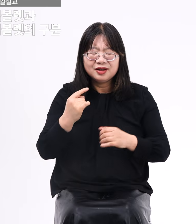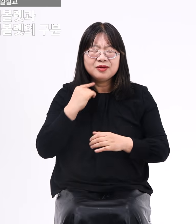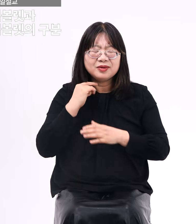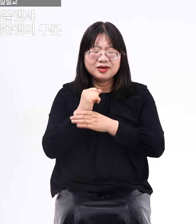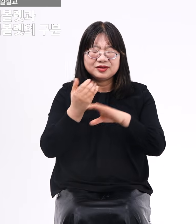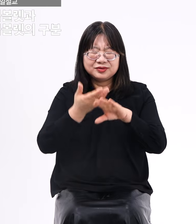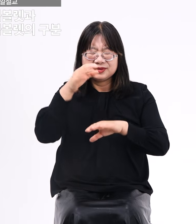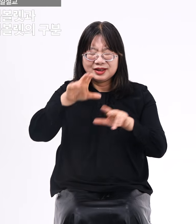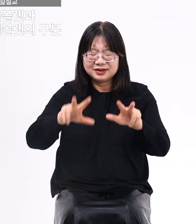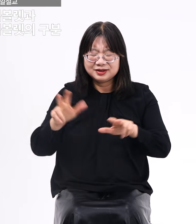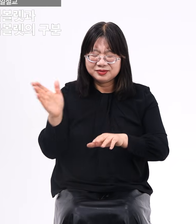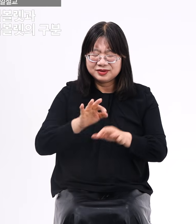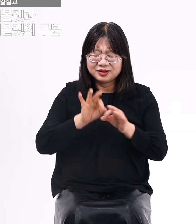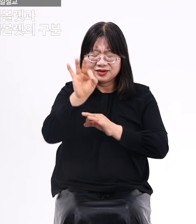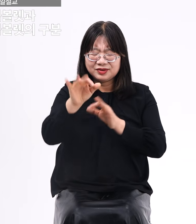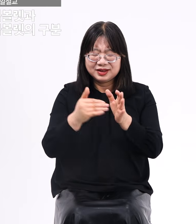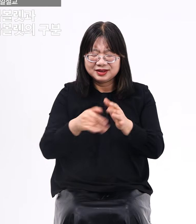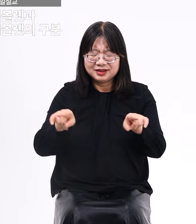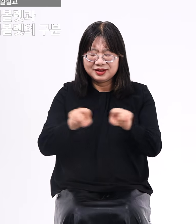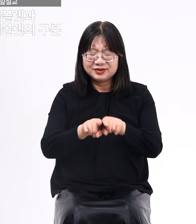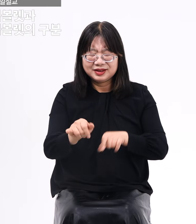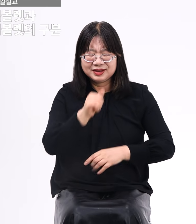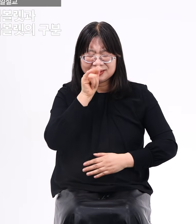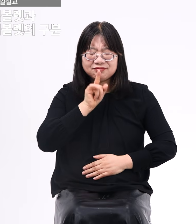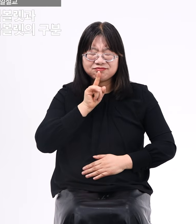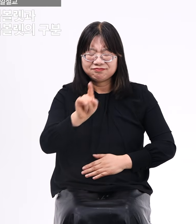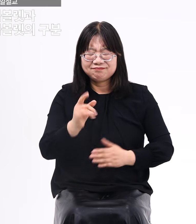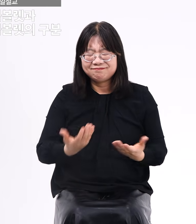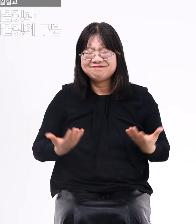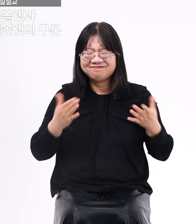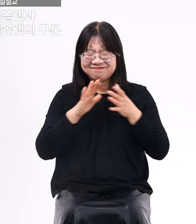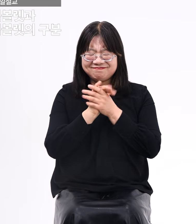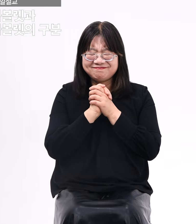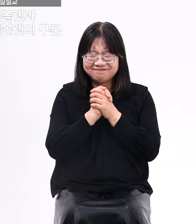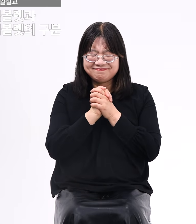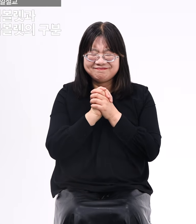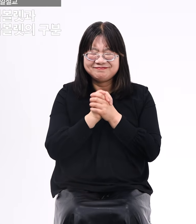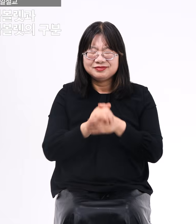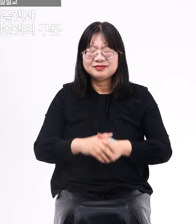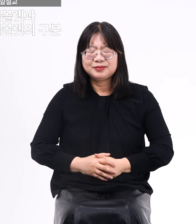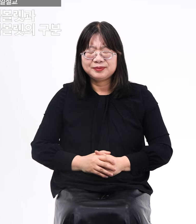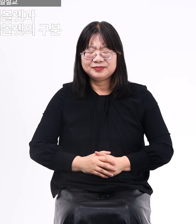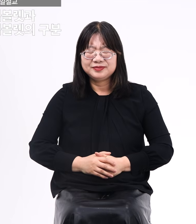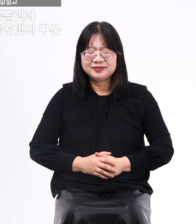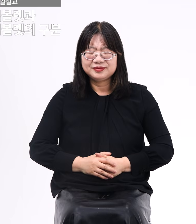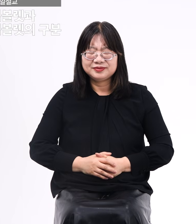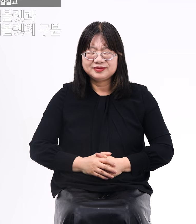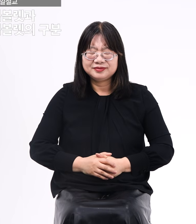이제로부터 영원토록 함께 있을지어다. 아멘.